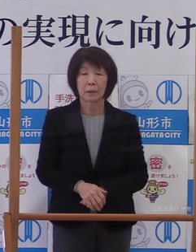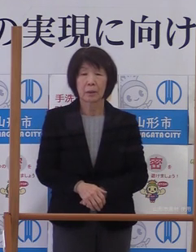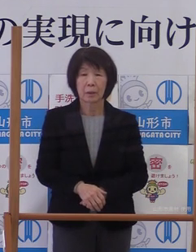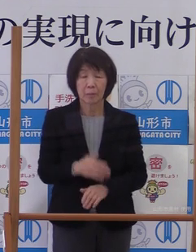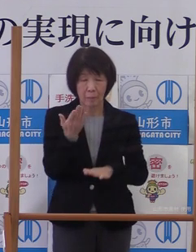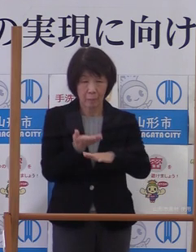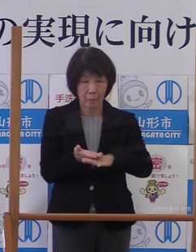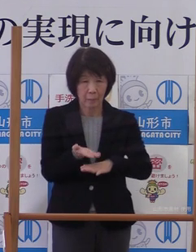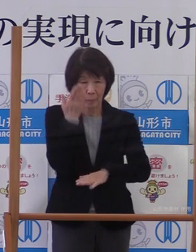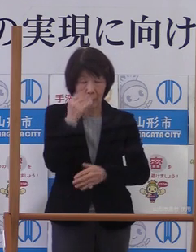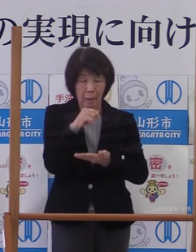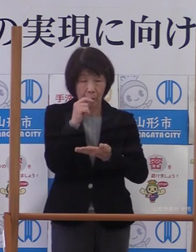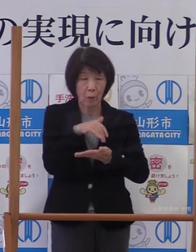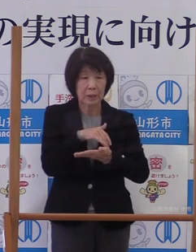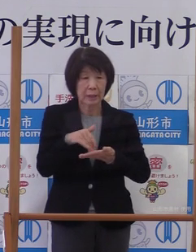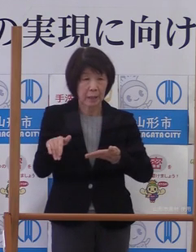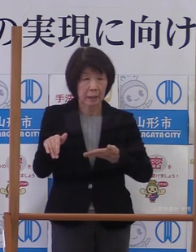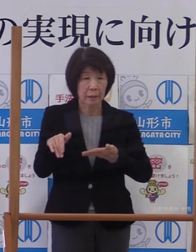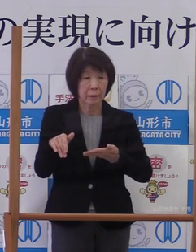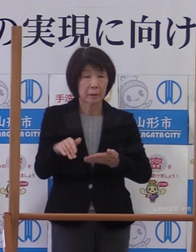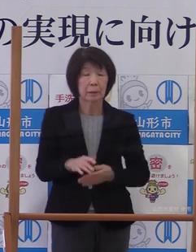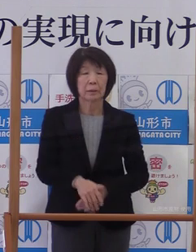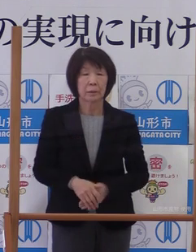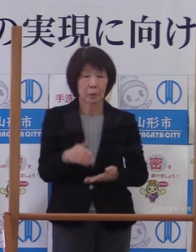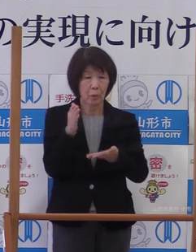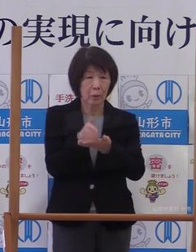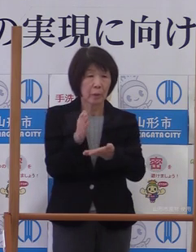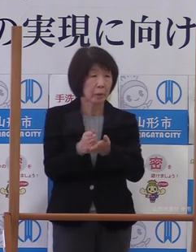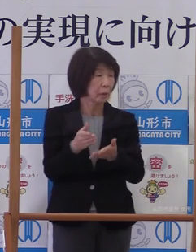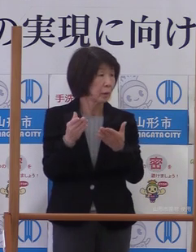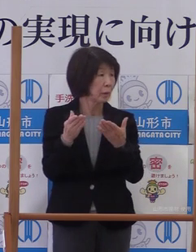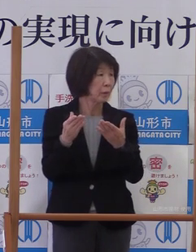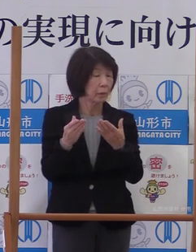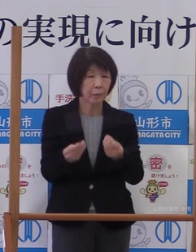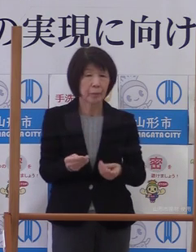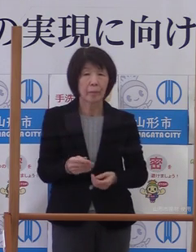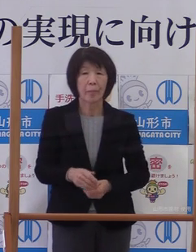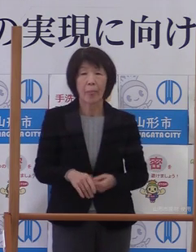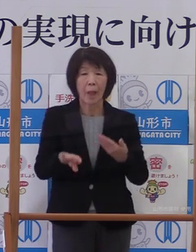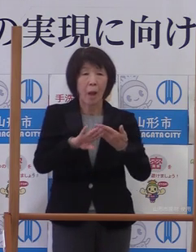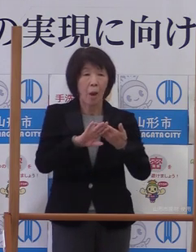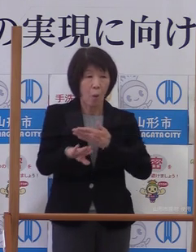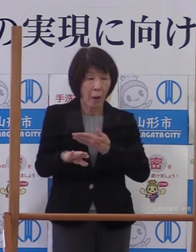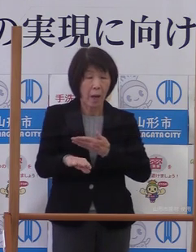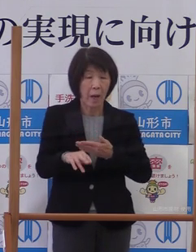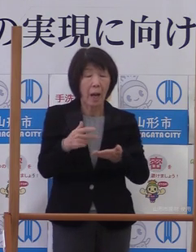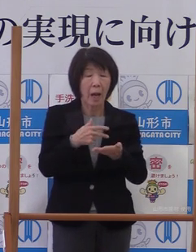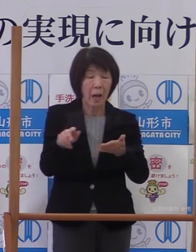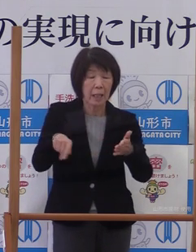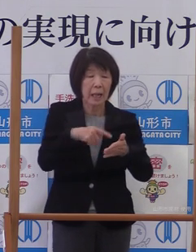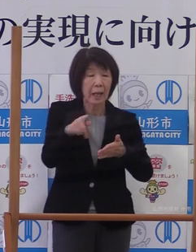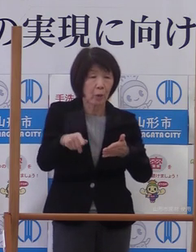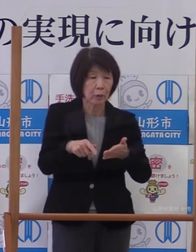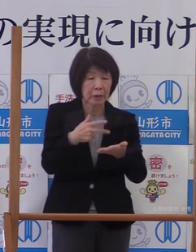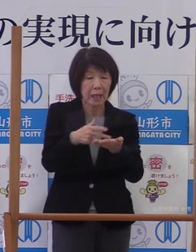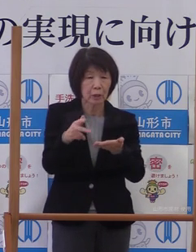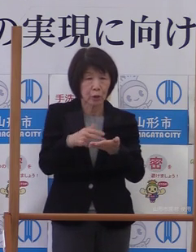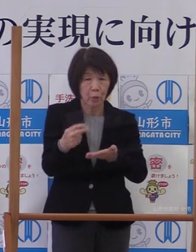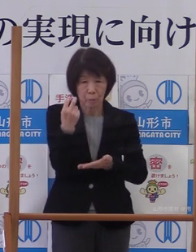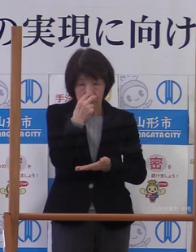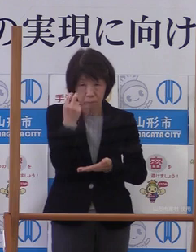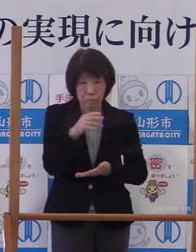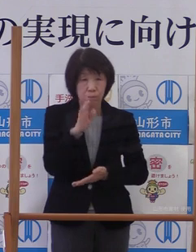以上、予算の概要をご説明いたしましたが、その他の事業等については配布しております内議会資料をご参照